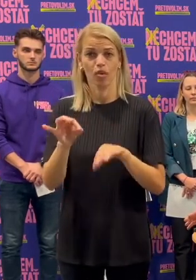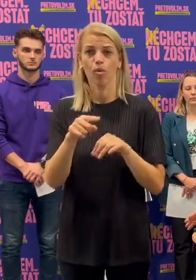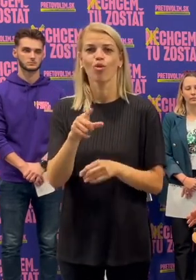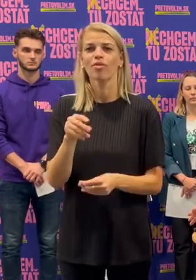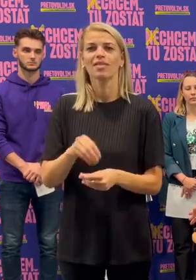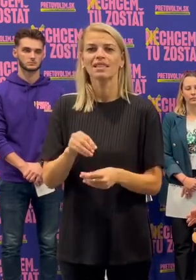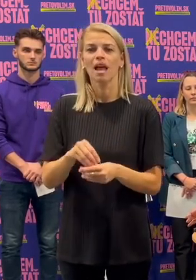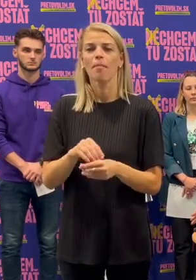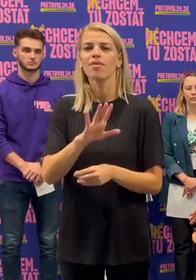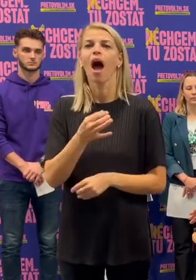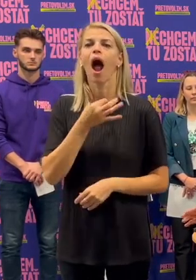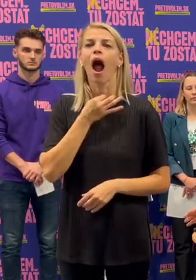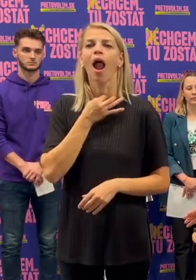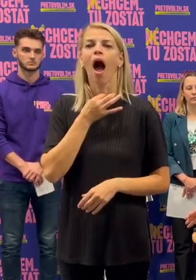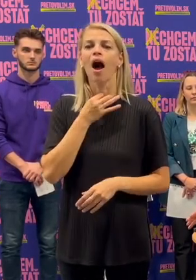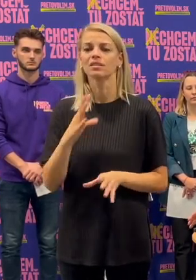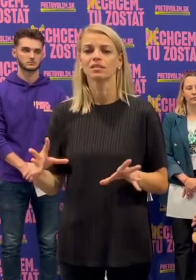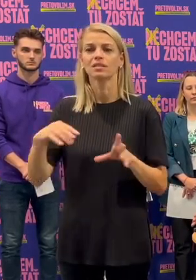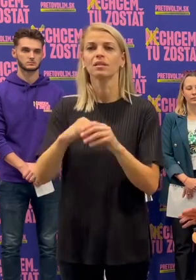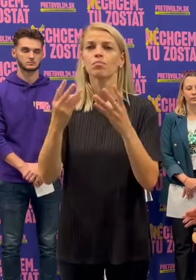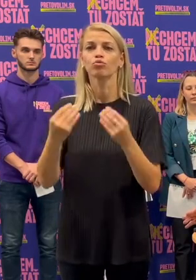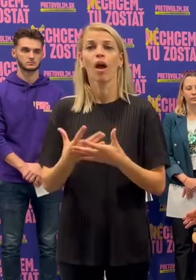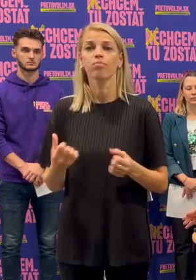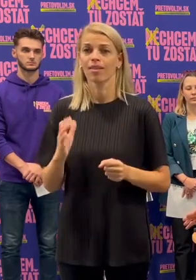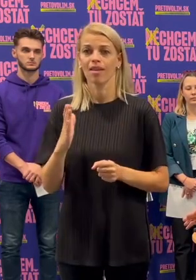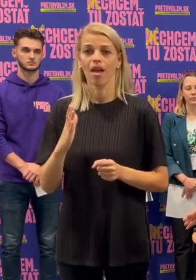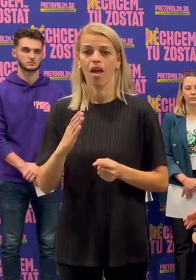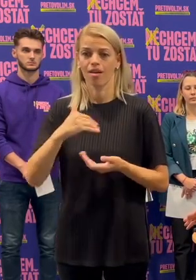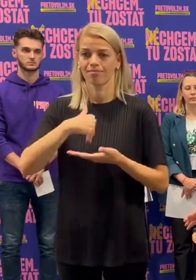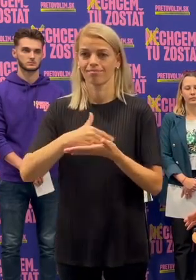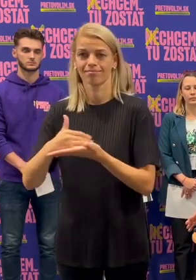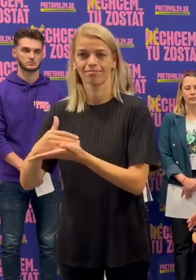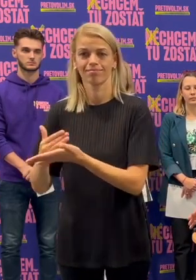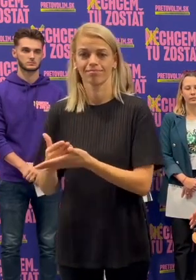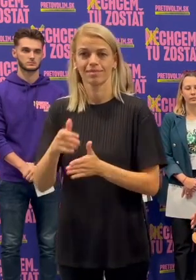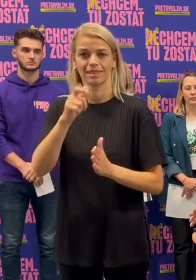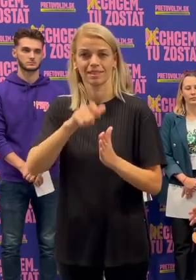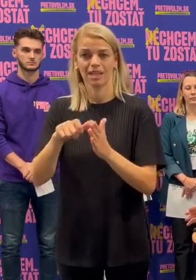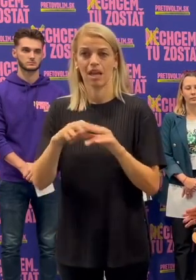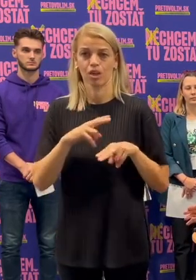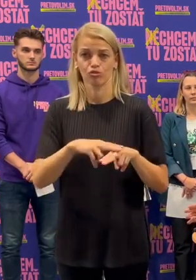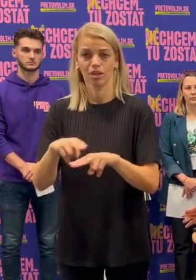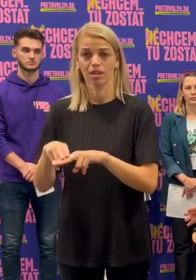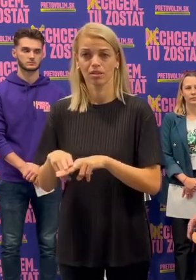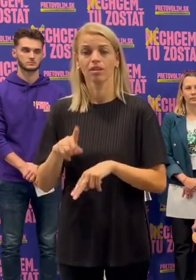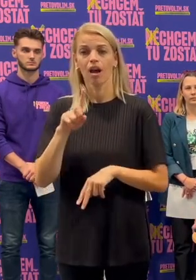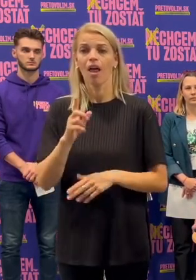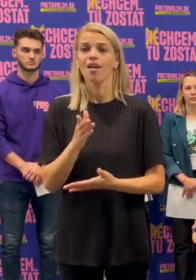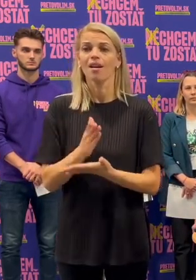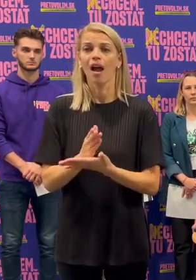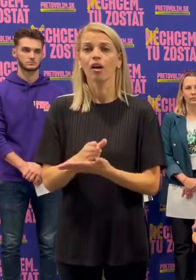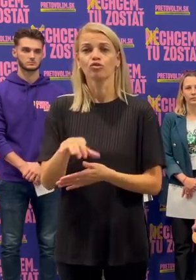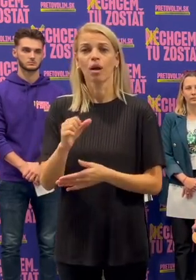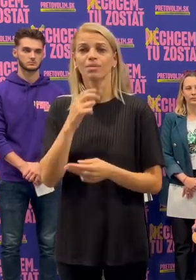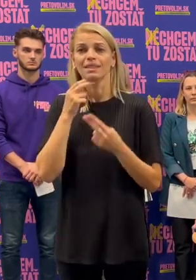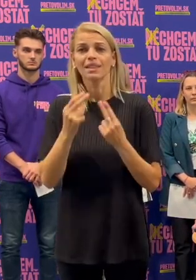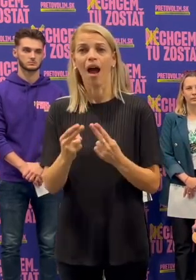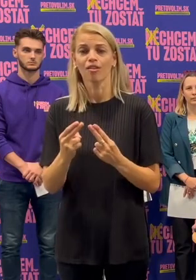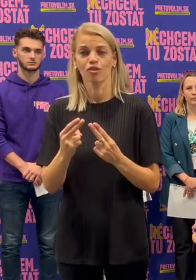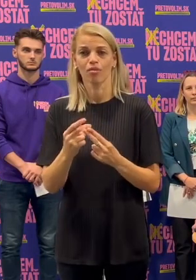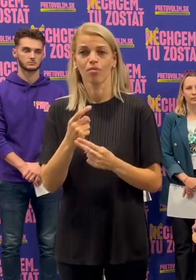neznamená, že jeho hlas nebude započítaný, iba sa prerozdelí medzi ostatné strany. A aby každému záležalo na tom, ako bude táto